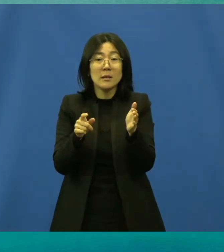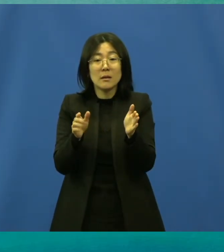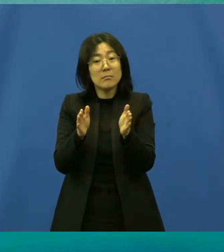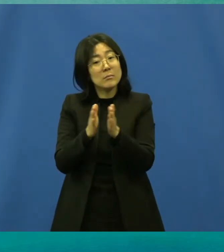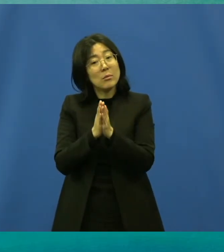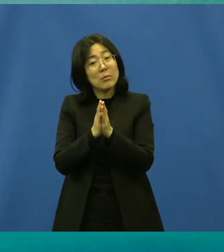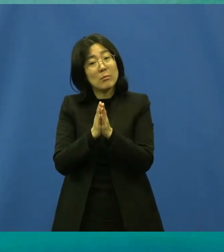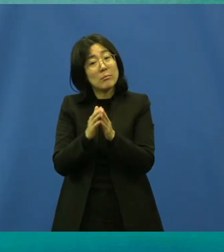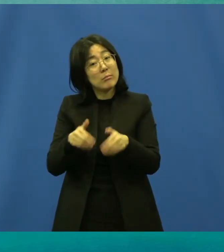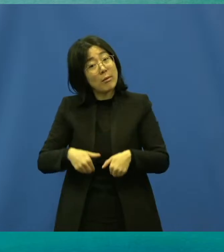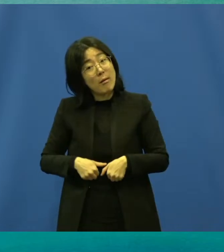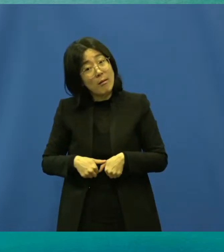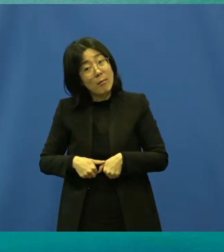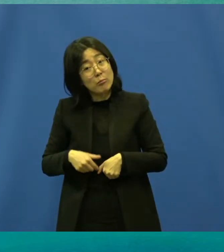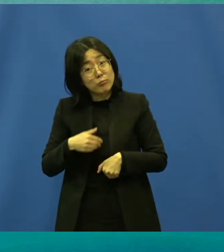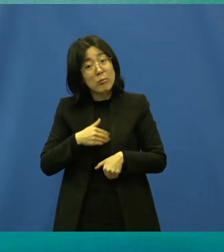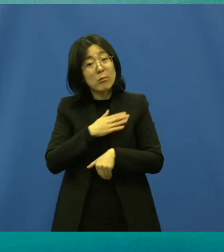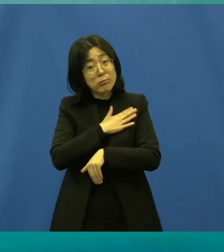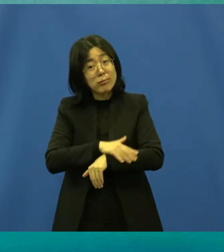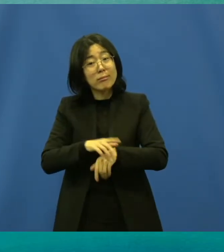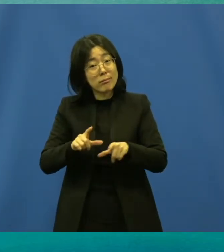모릅니다.